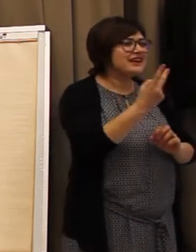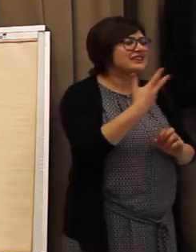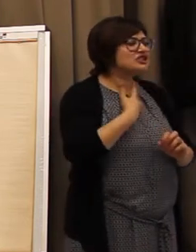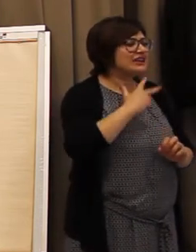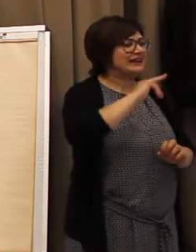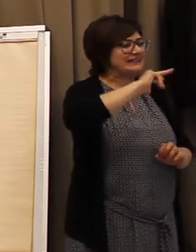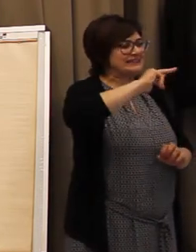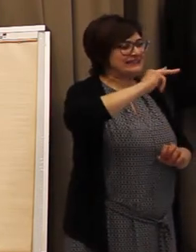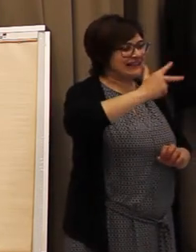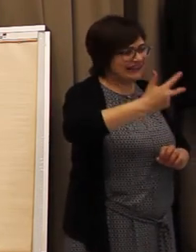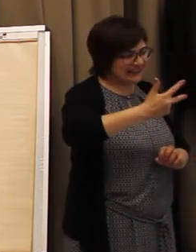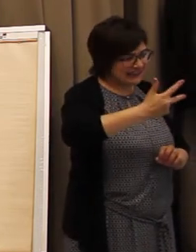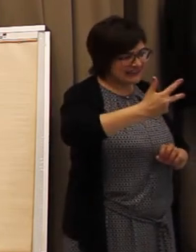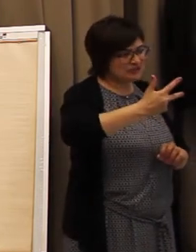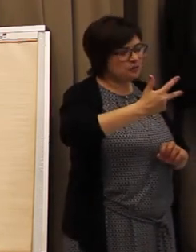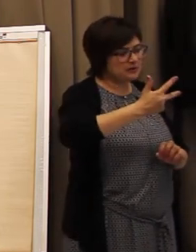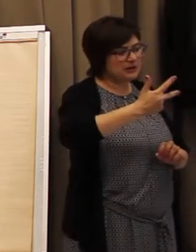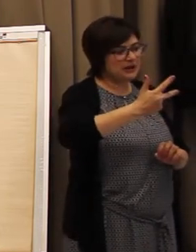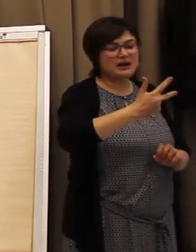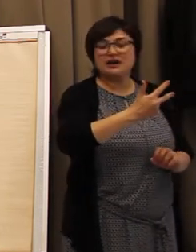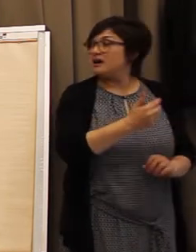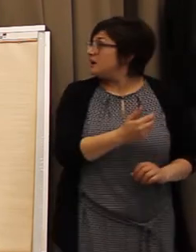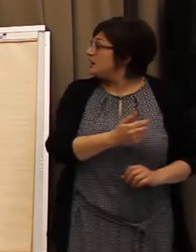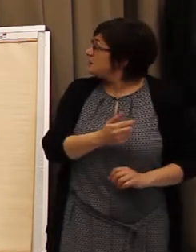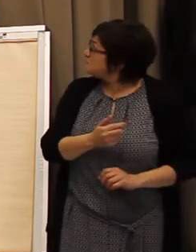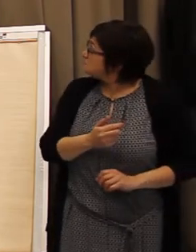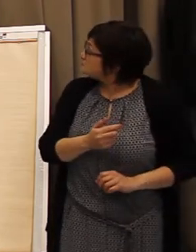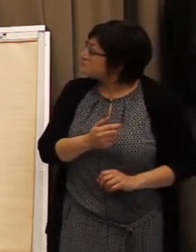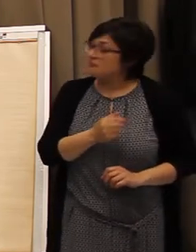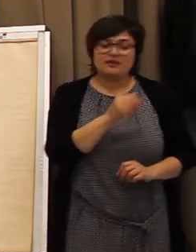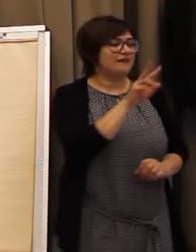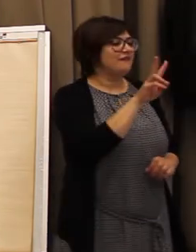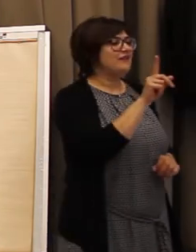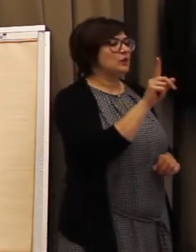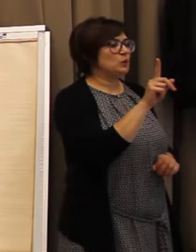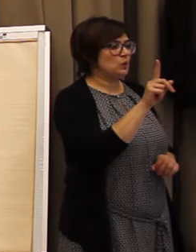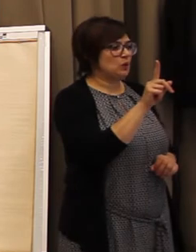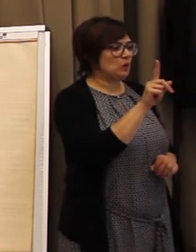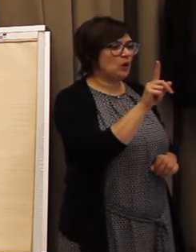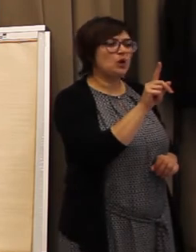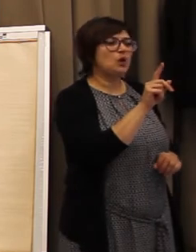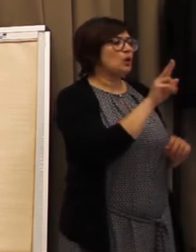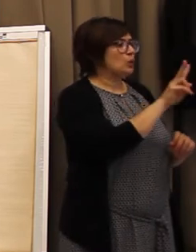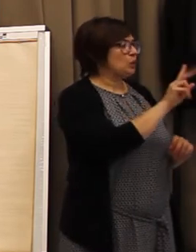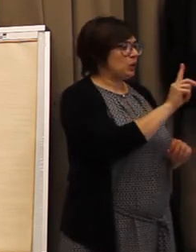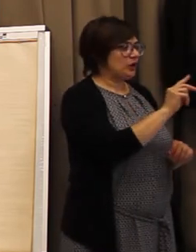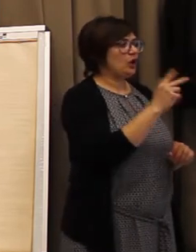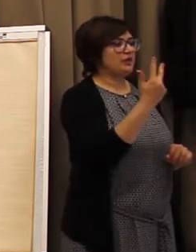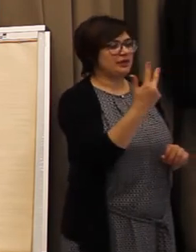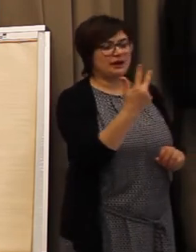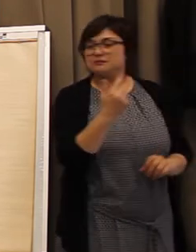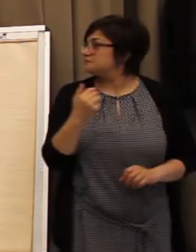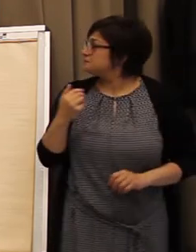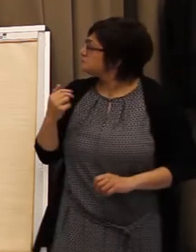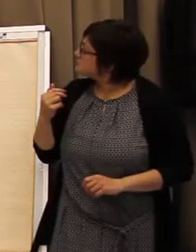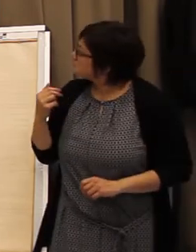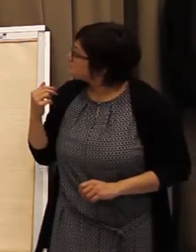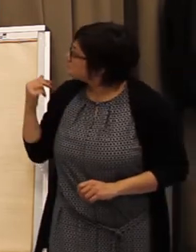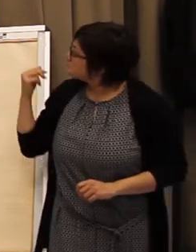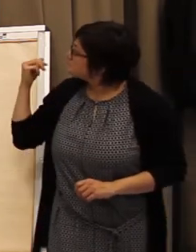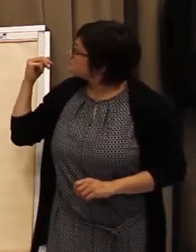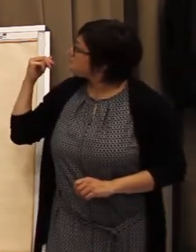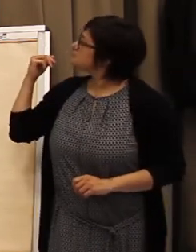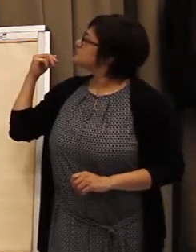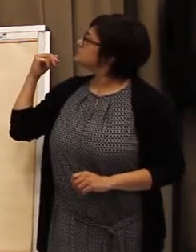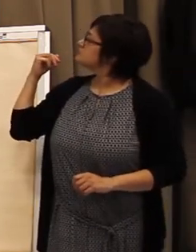trisomia del cromosoma nel par 21. Questo è lo che define la sindrome di Down,